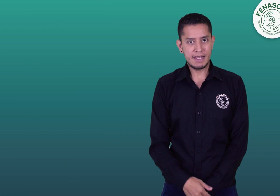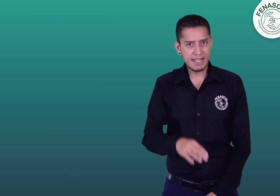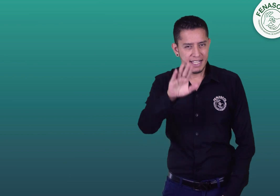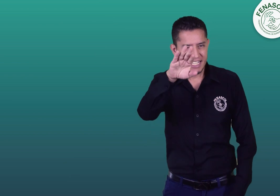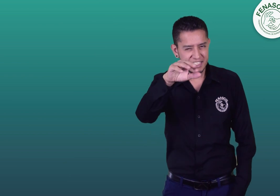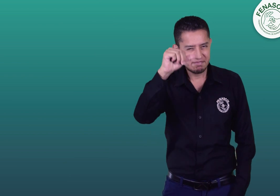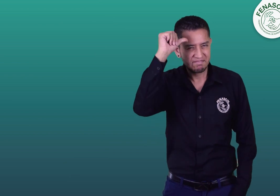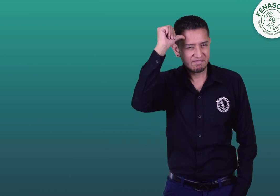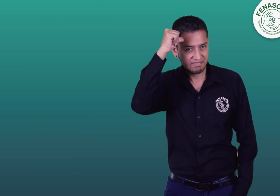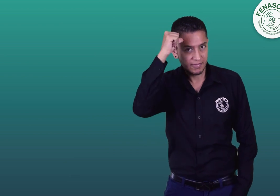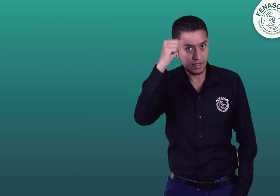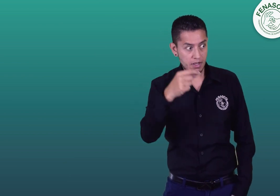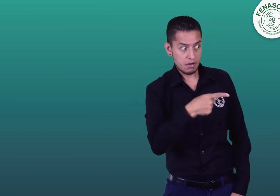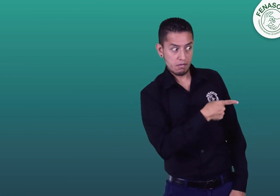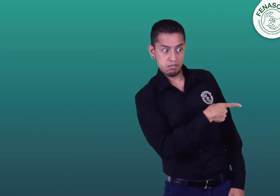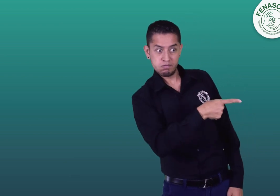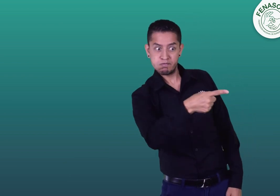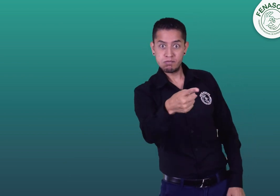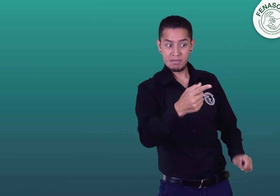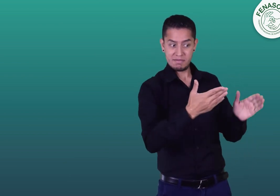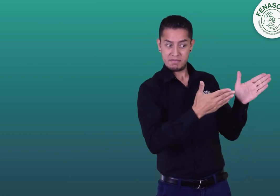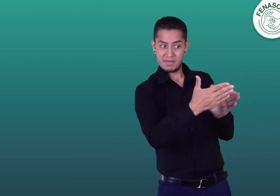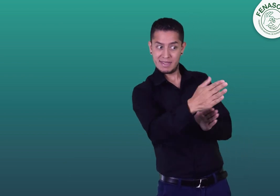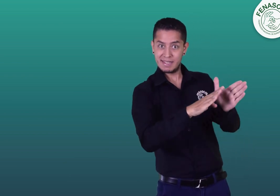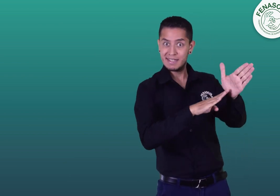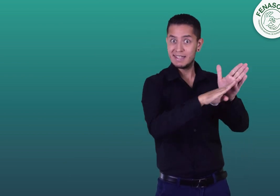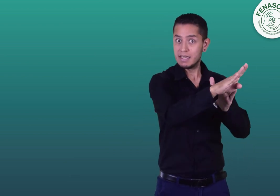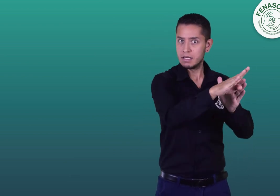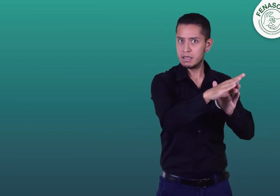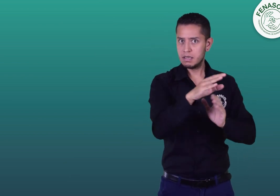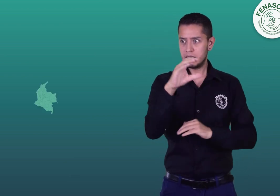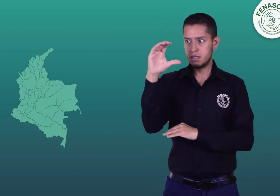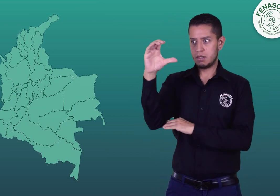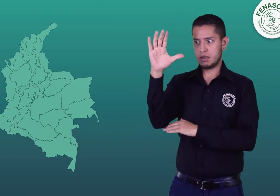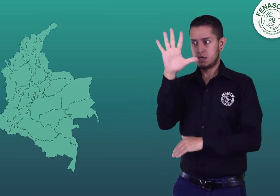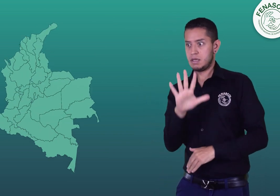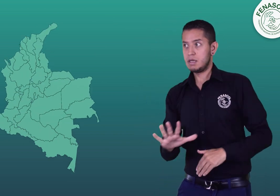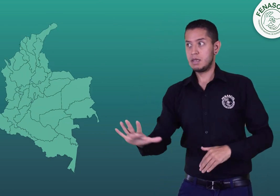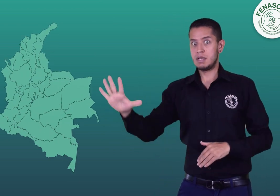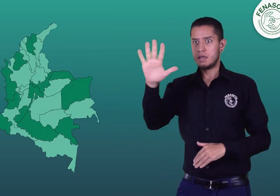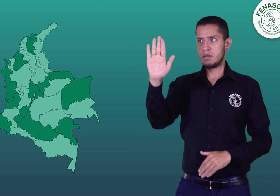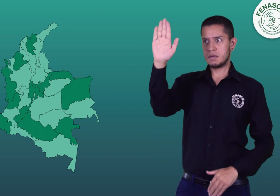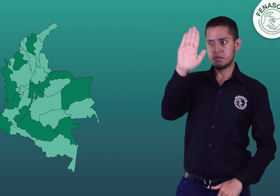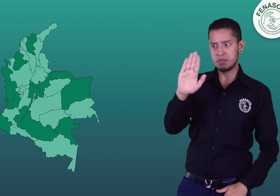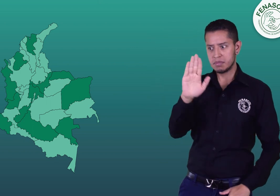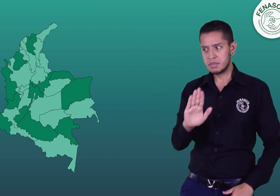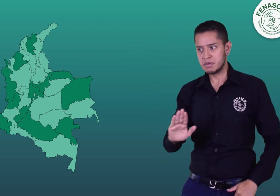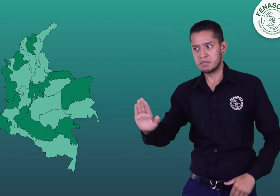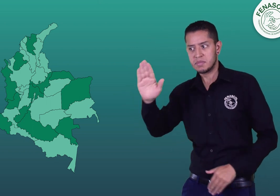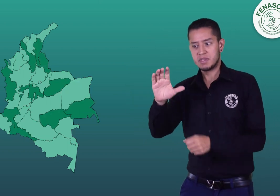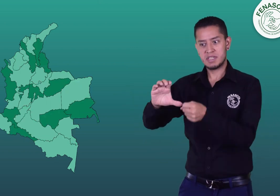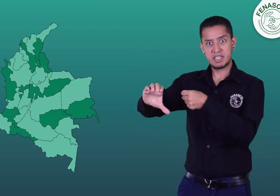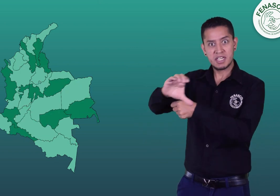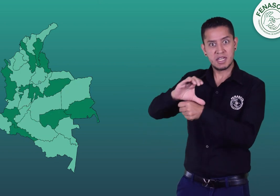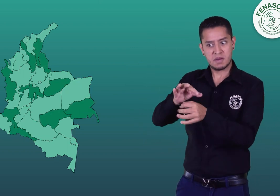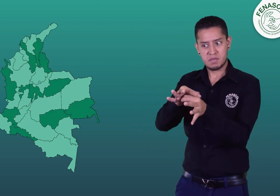Y recuerden, ustedes conocen las realidades de las personas sordas en las regiones y pueden plantear acciones que estén acorde con